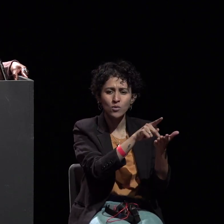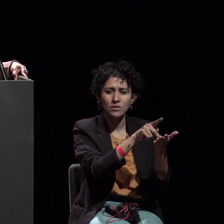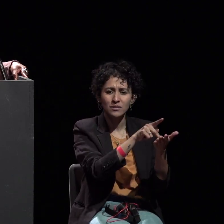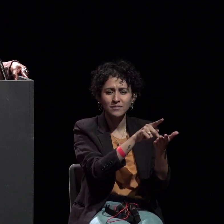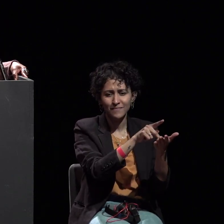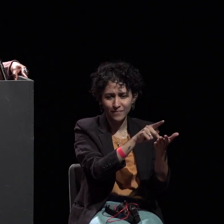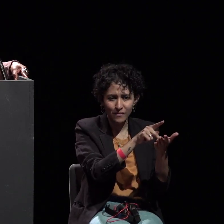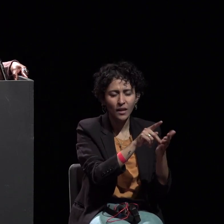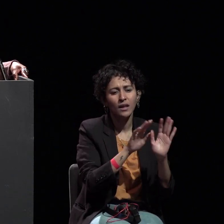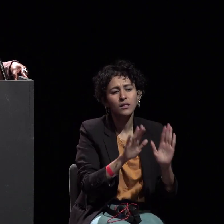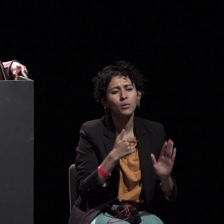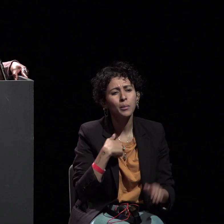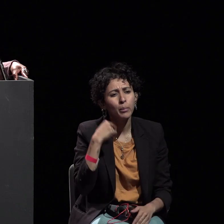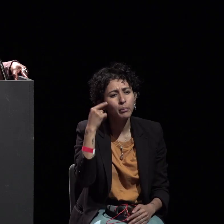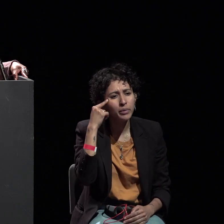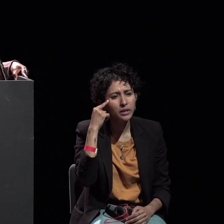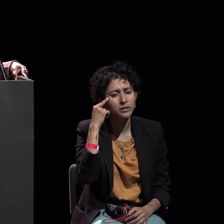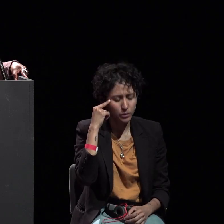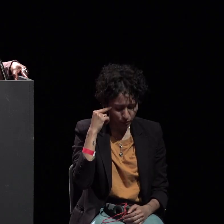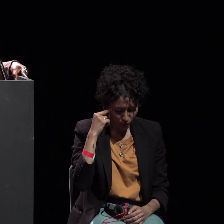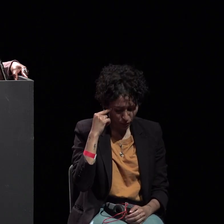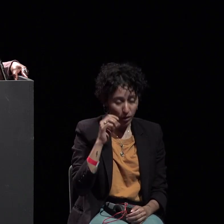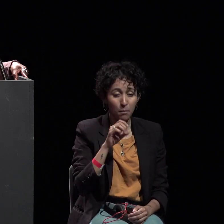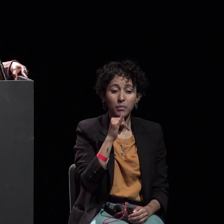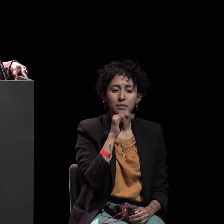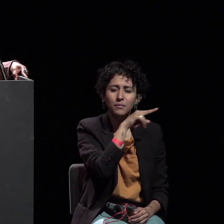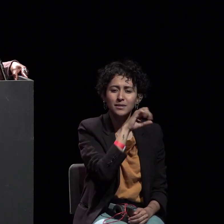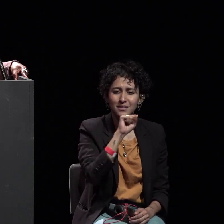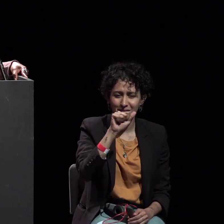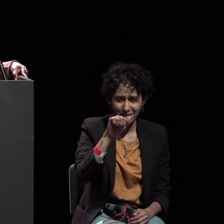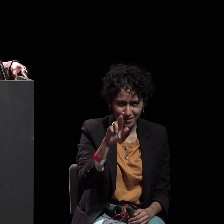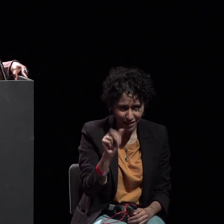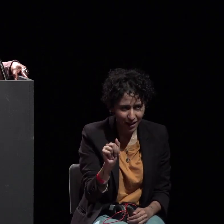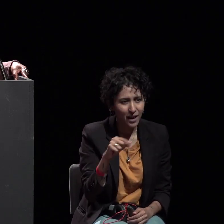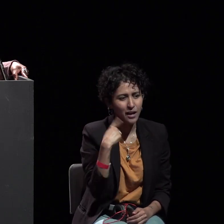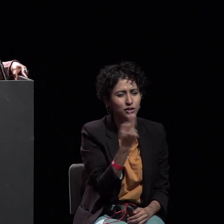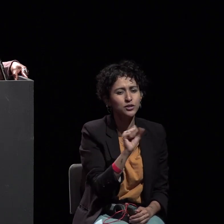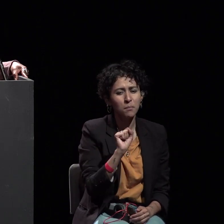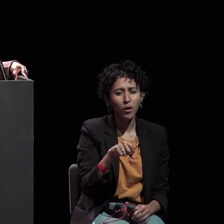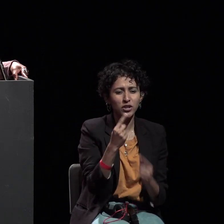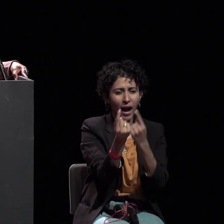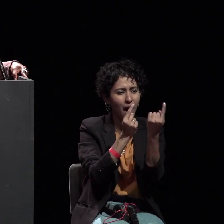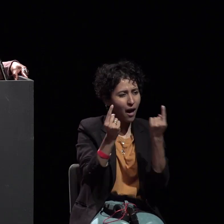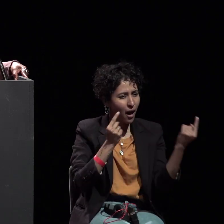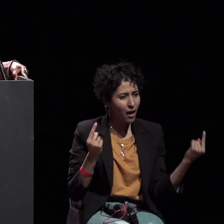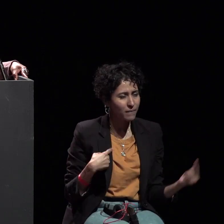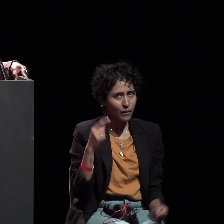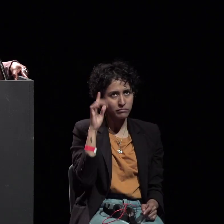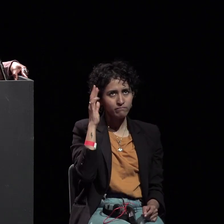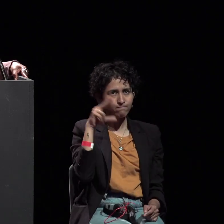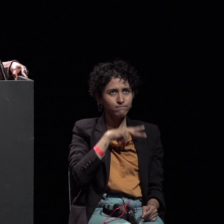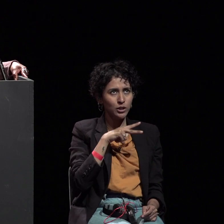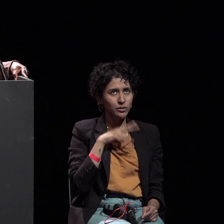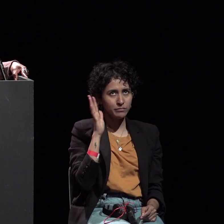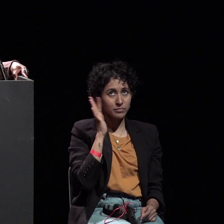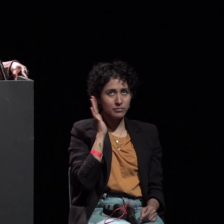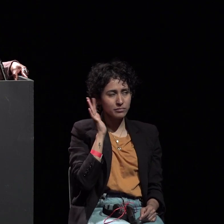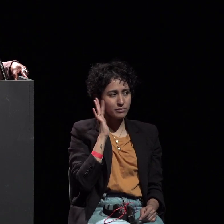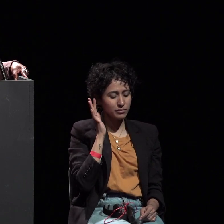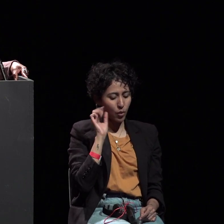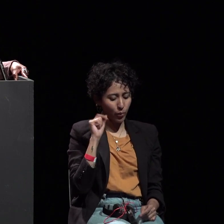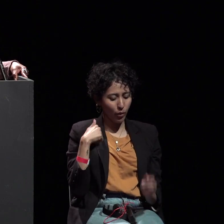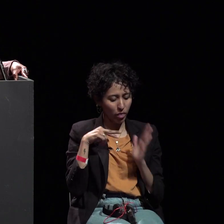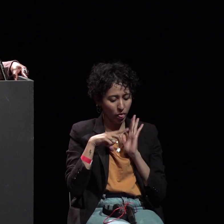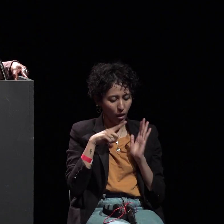partir da matriz da Sara, a gente pode passar um filme individual do repertório de imagens sobre corpos